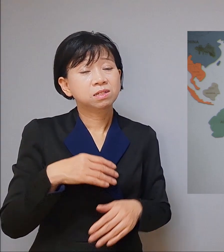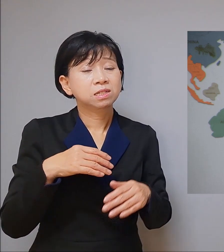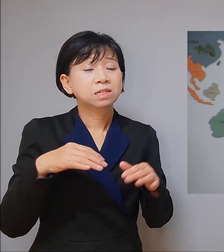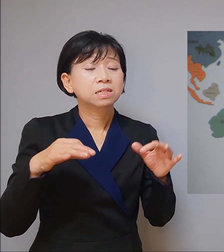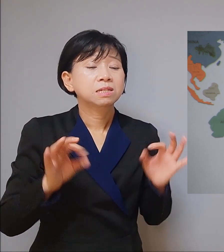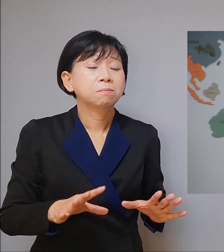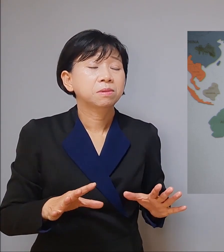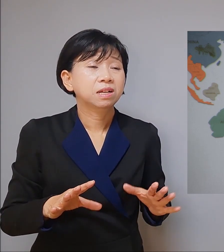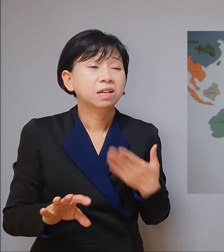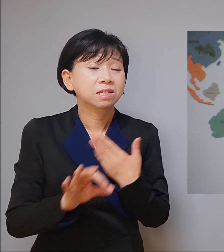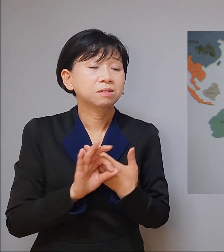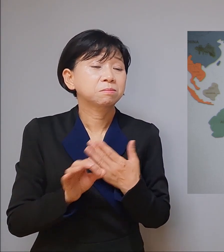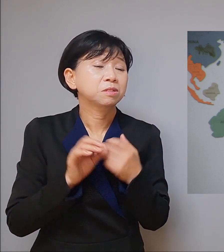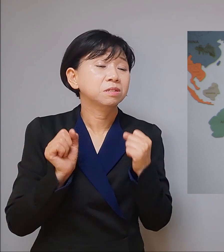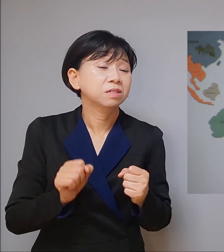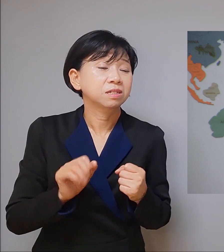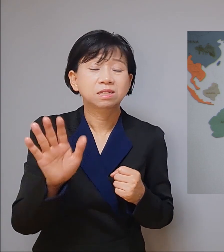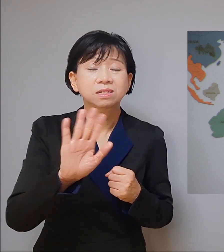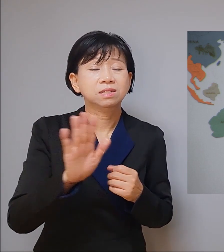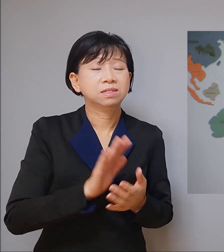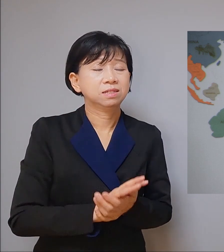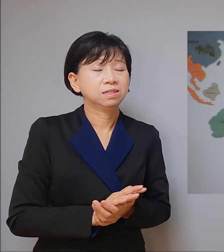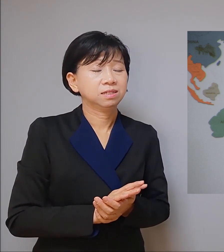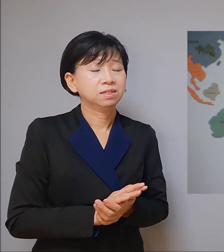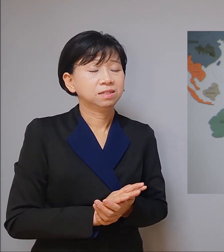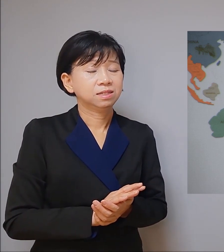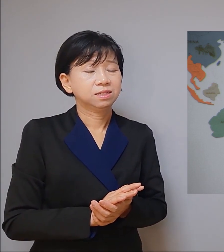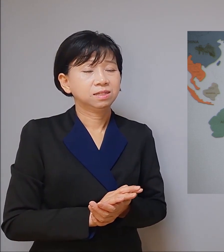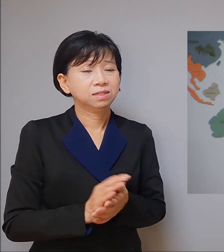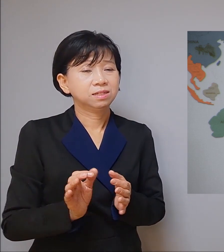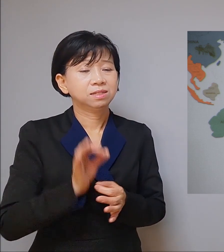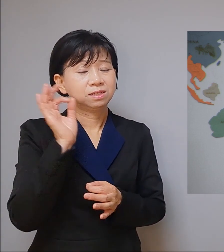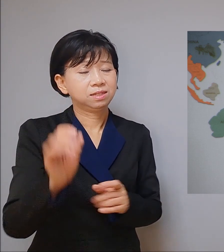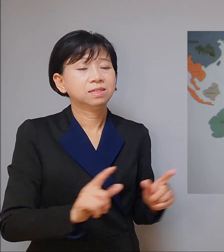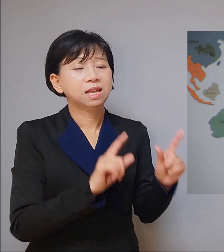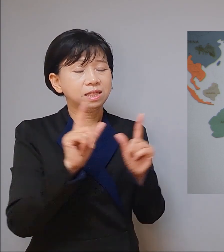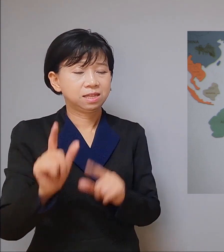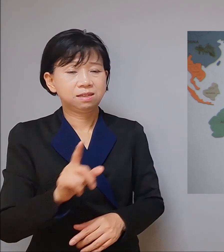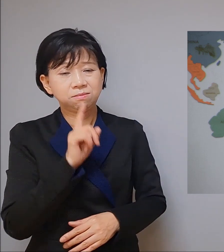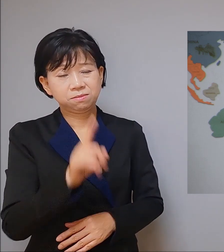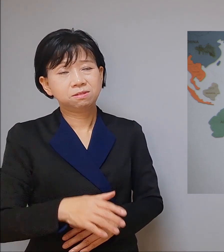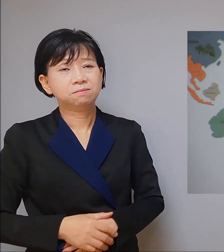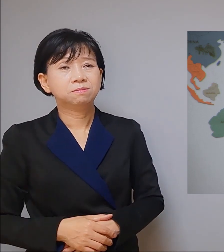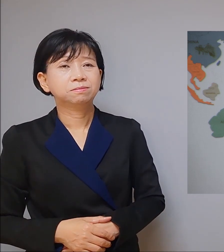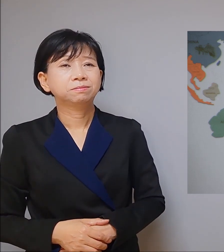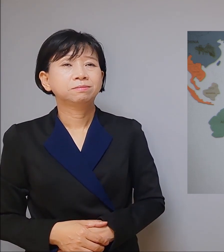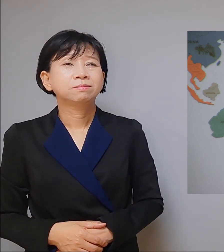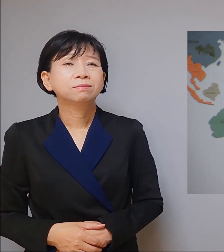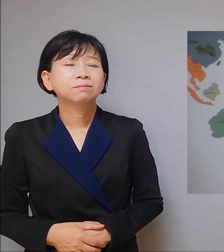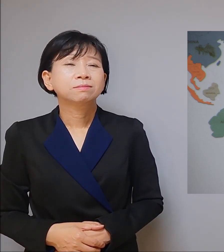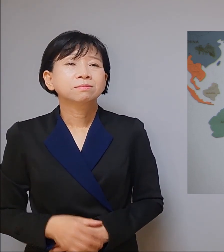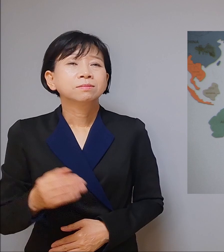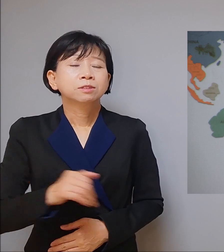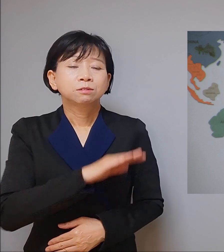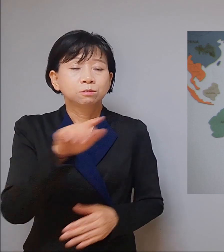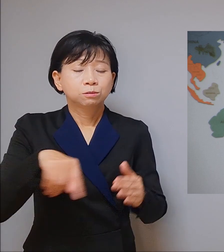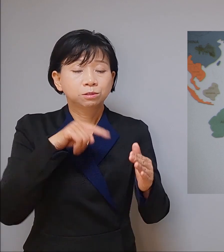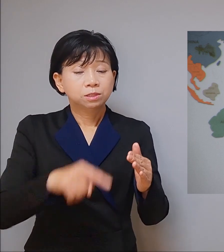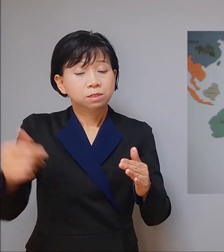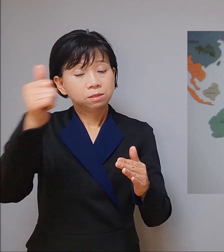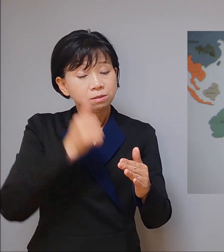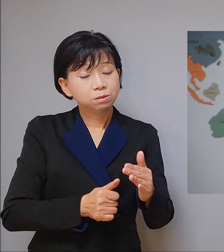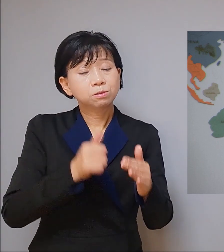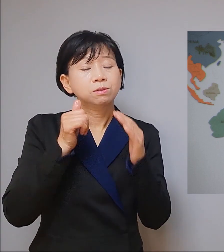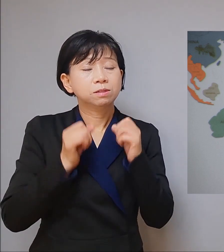거예요. 잠깐 머물렀다가 떠나는 분이 아니고 아예 사신다는 의미입니다. 우리 안에 들어오셔서